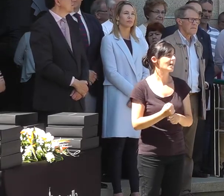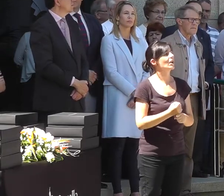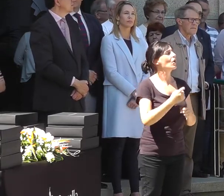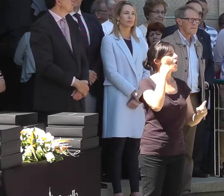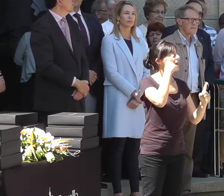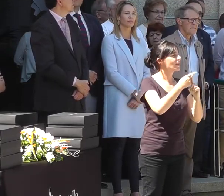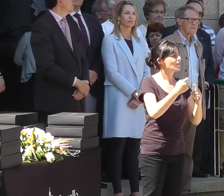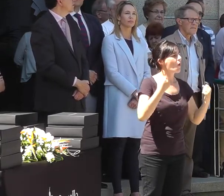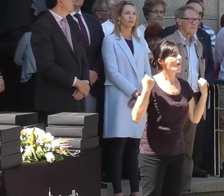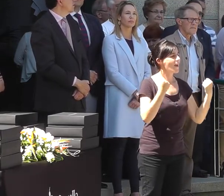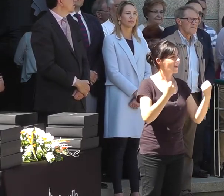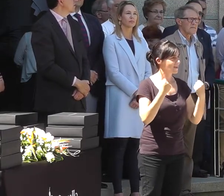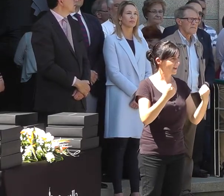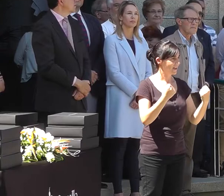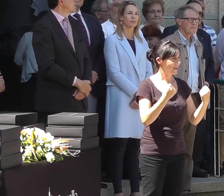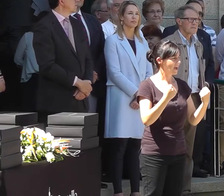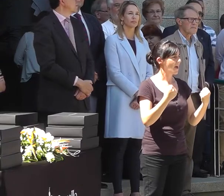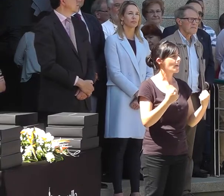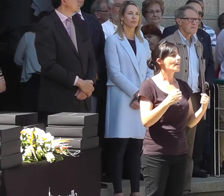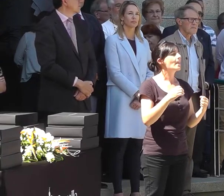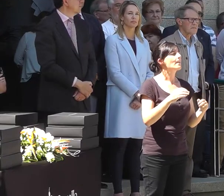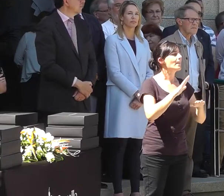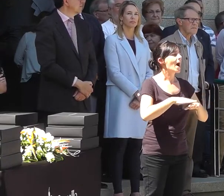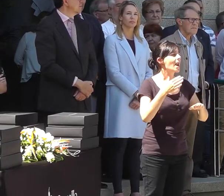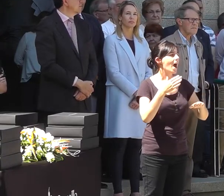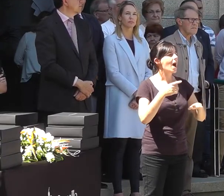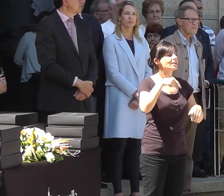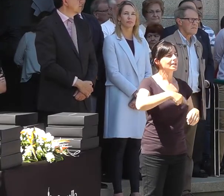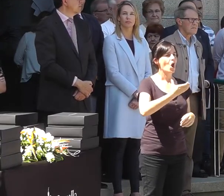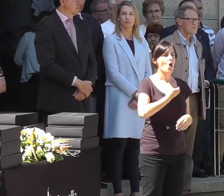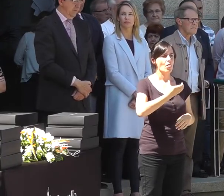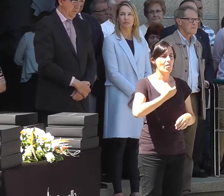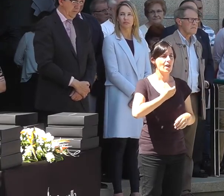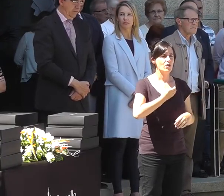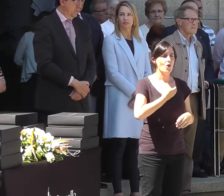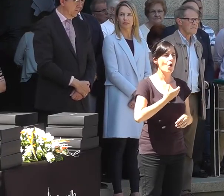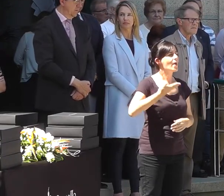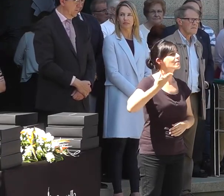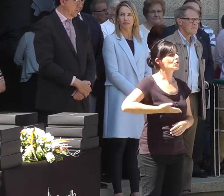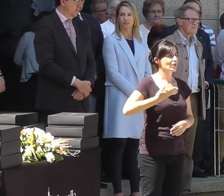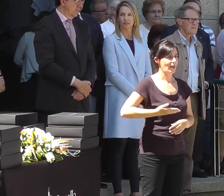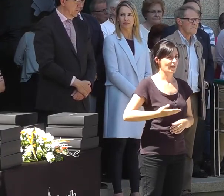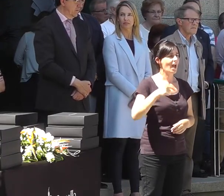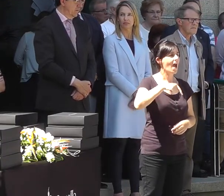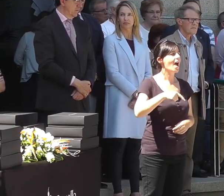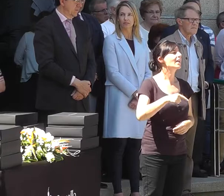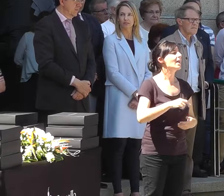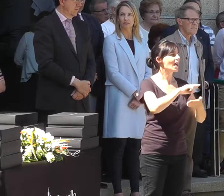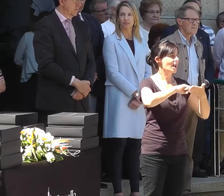enerxía que nos converte nun concello punteiro e con nome propio en diferentes áreas xa en toda Galicia.